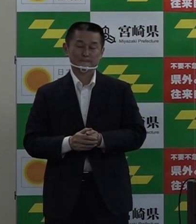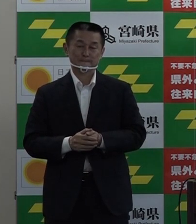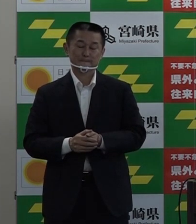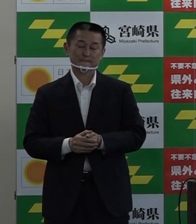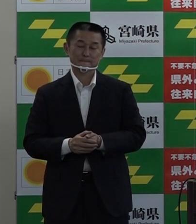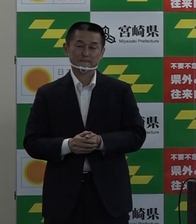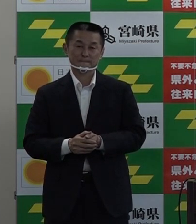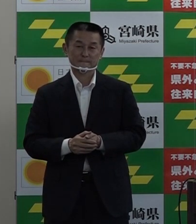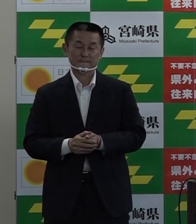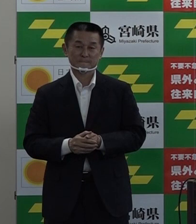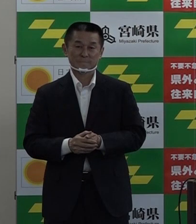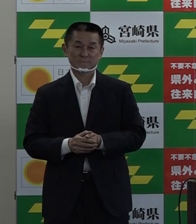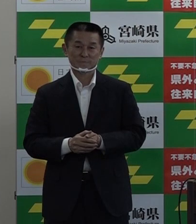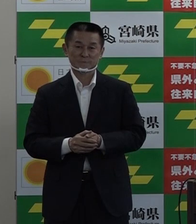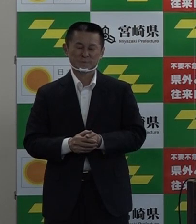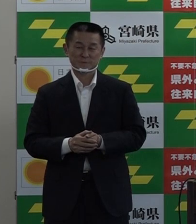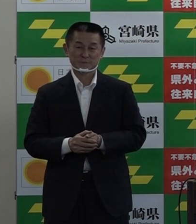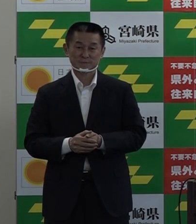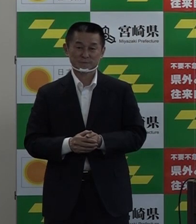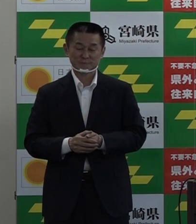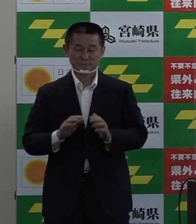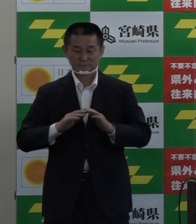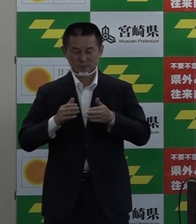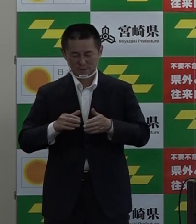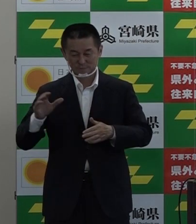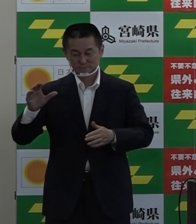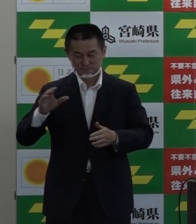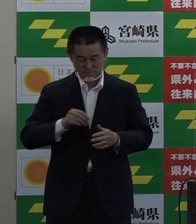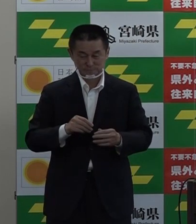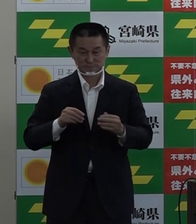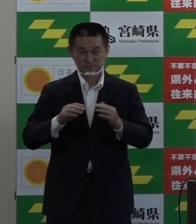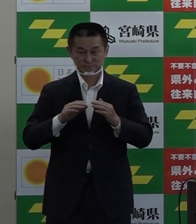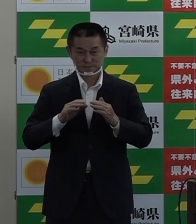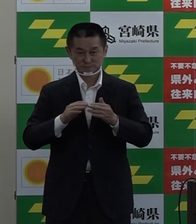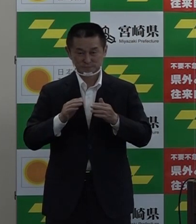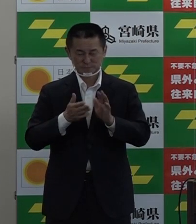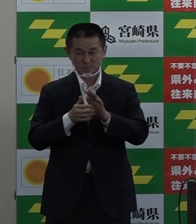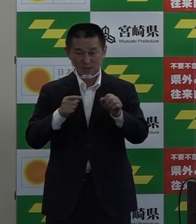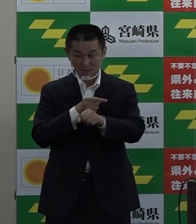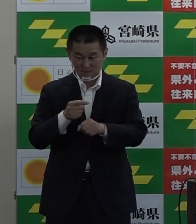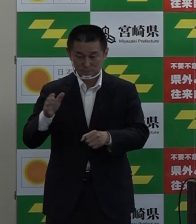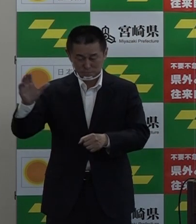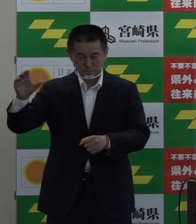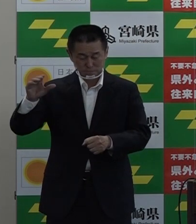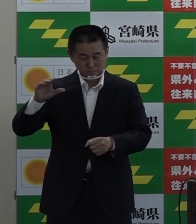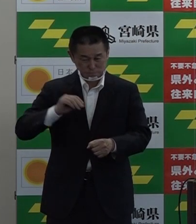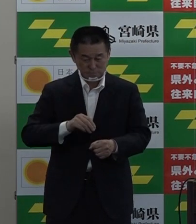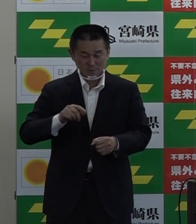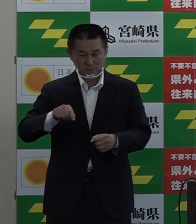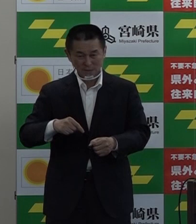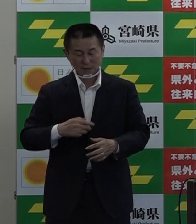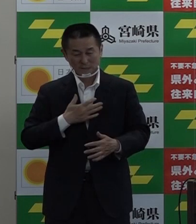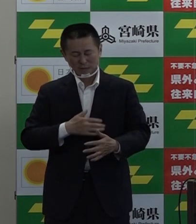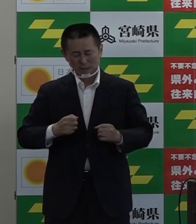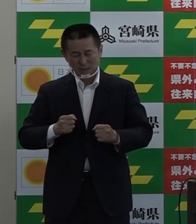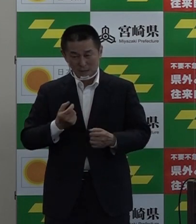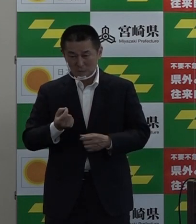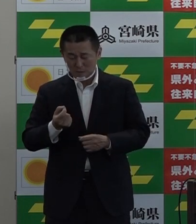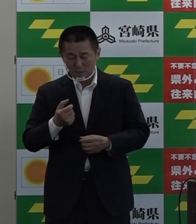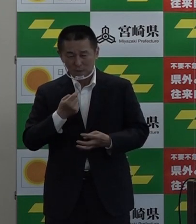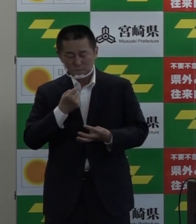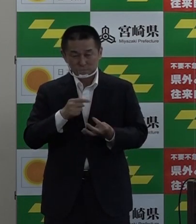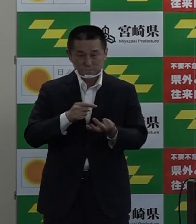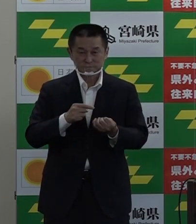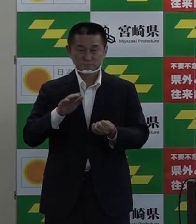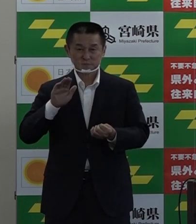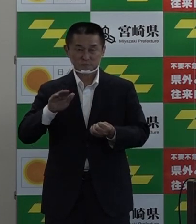はい、帰省をされた方、県外から来られた方にはですね、健康観察に努めて、些細な症状でもすぐ